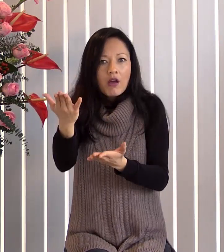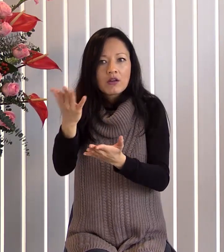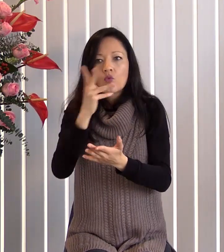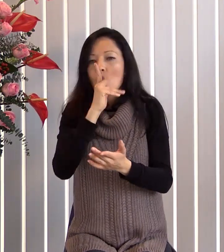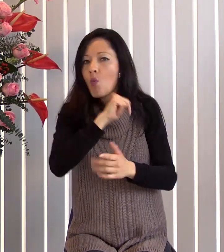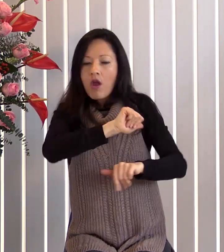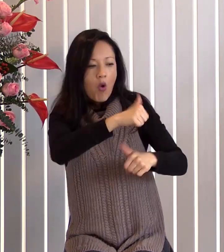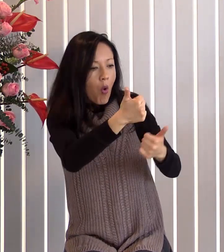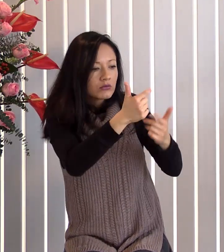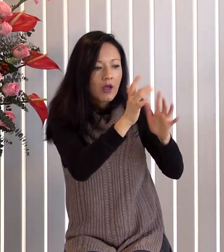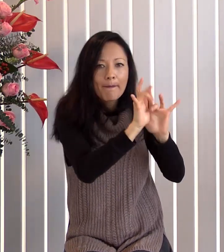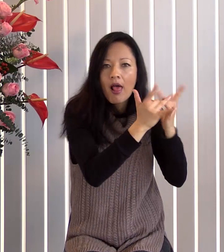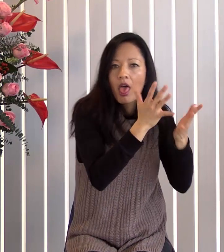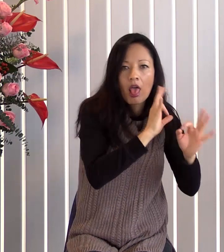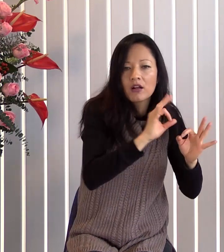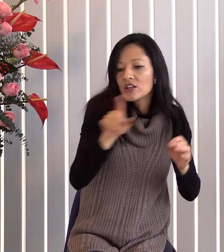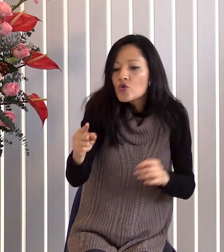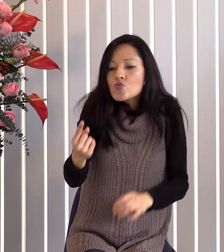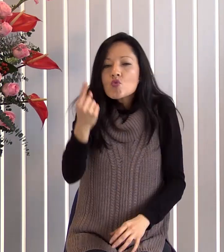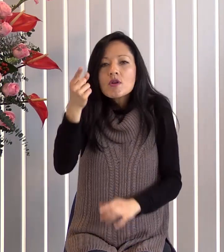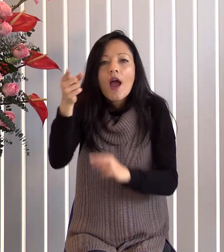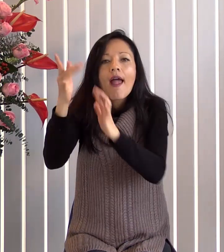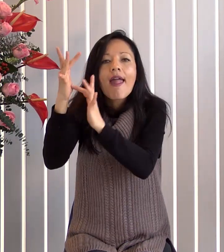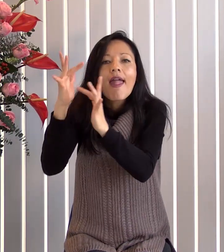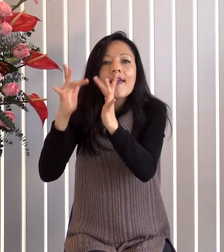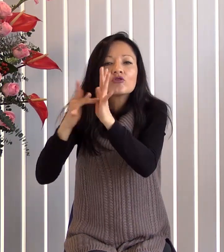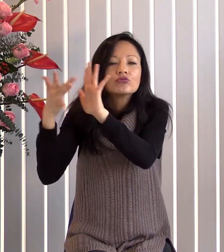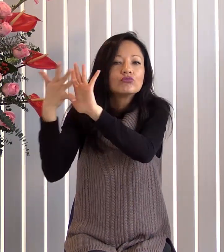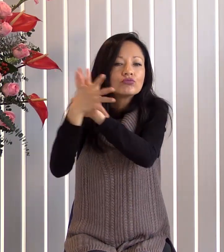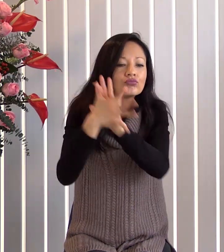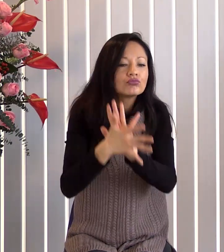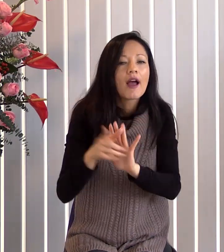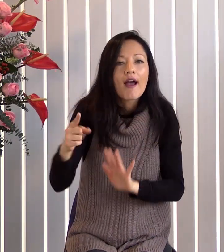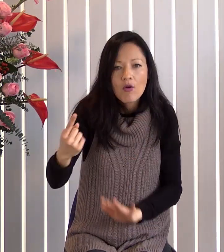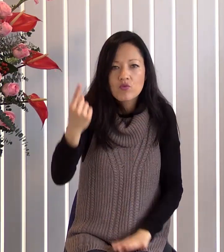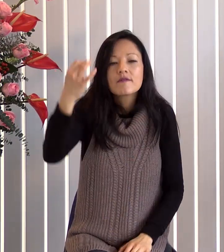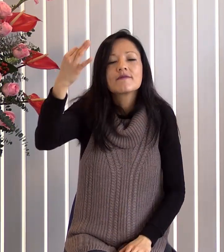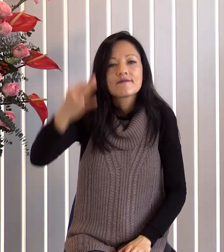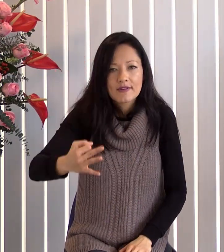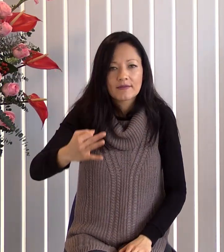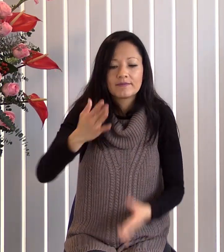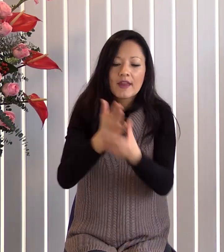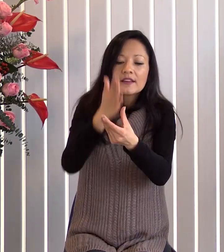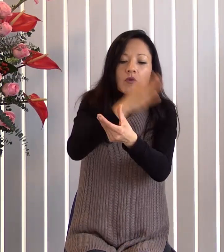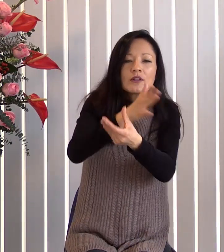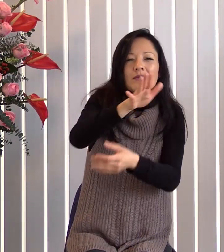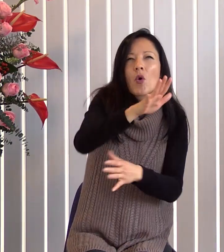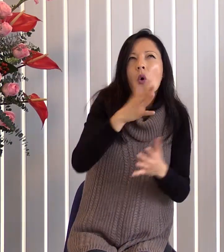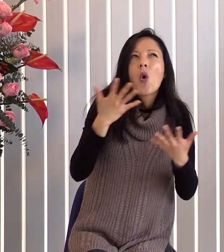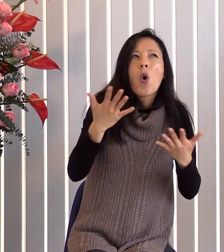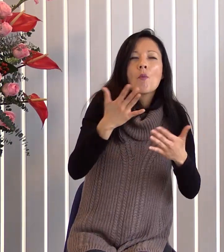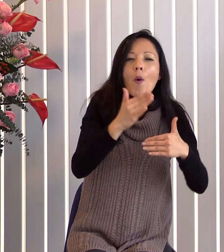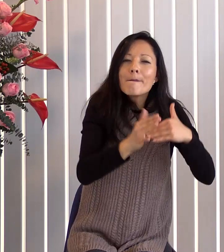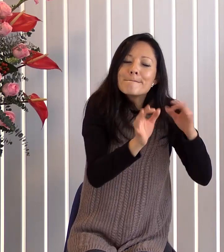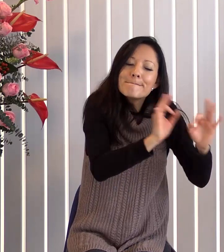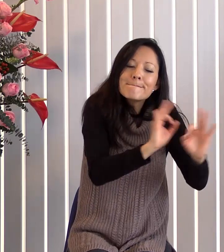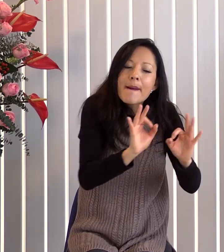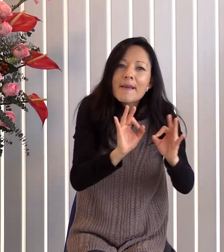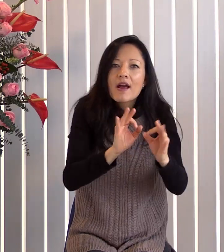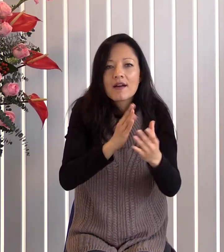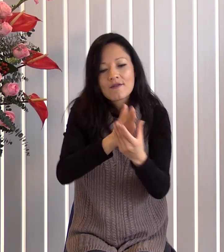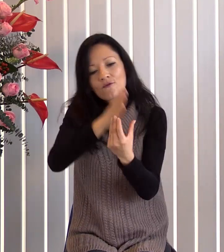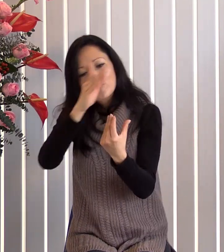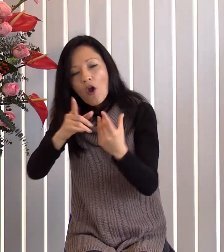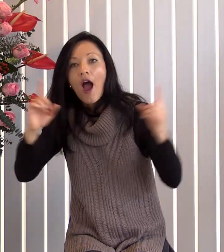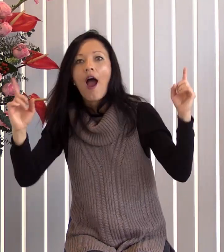de Jesús. Todo el Antiguo Testamento solamente es sombra de lo que ha de venir. ¿Por qué sigo